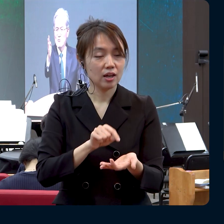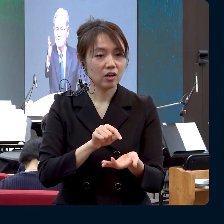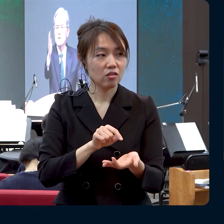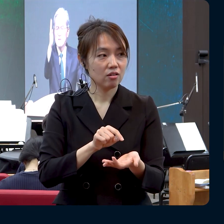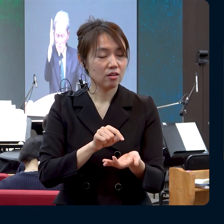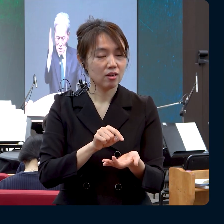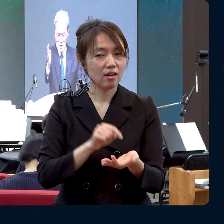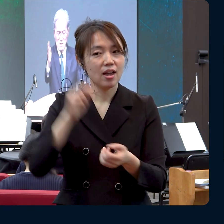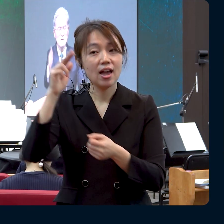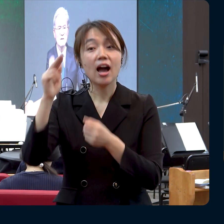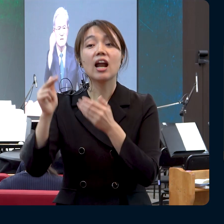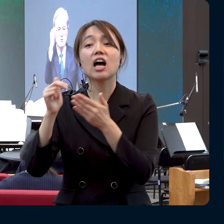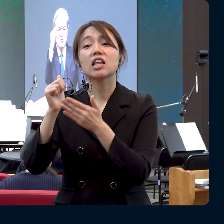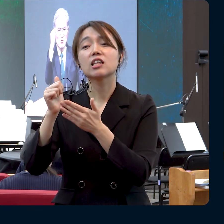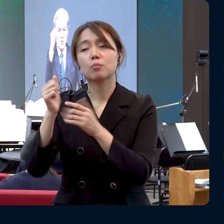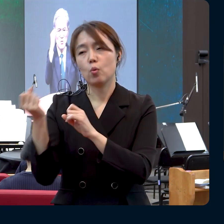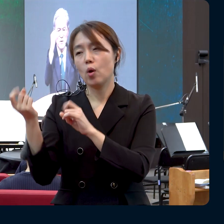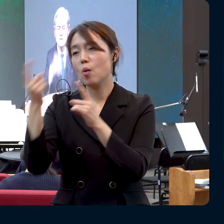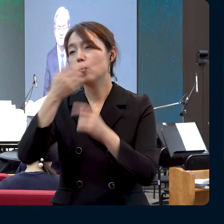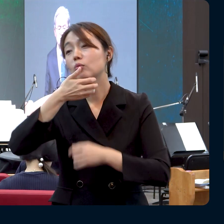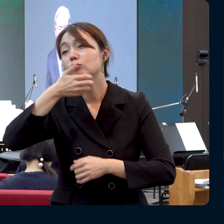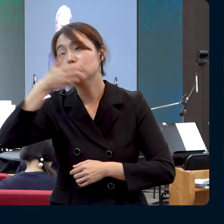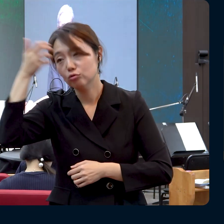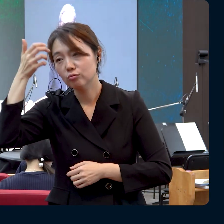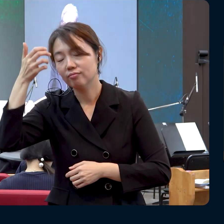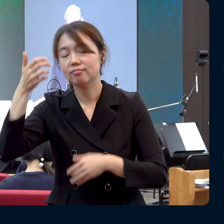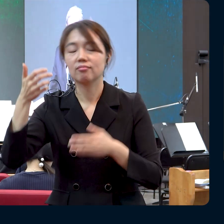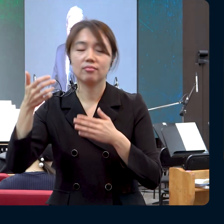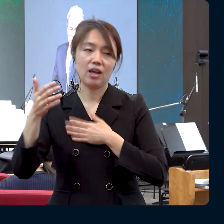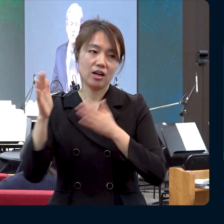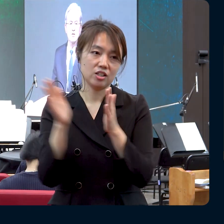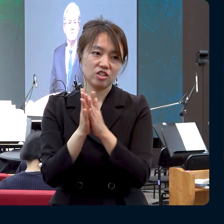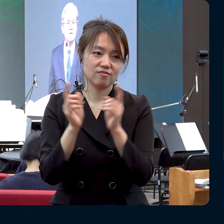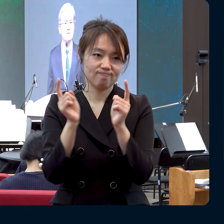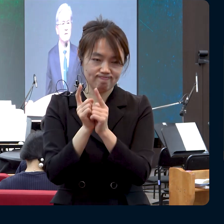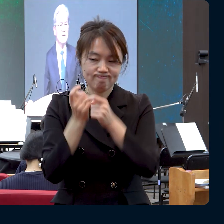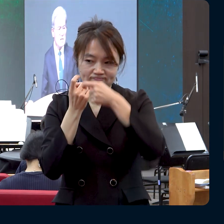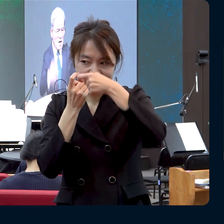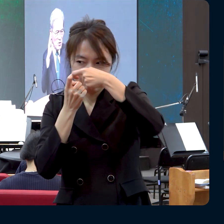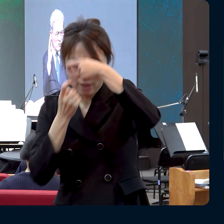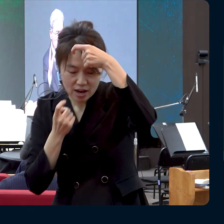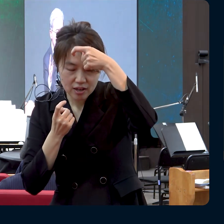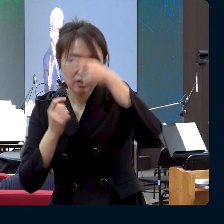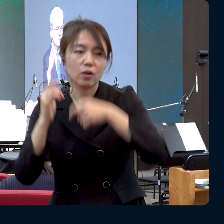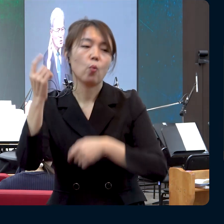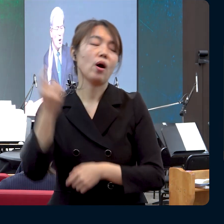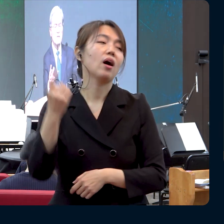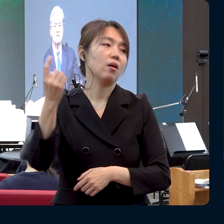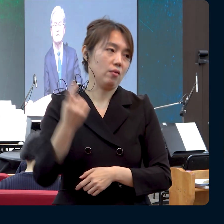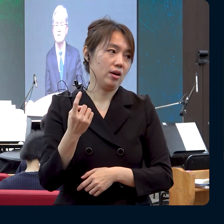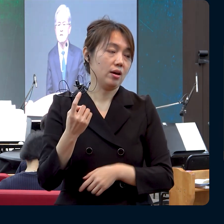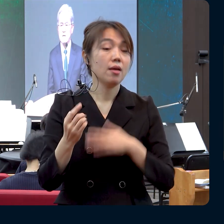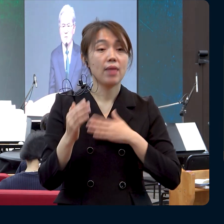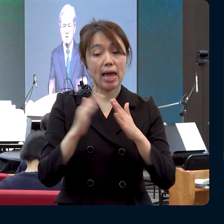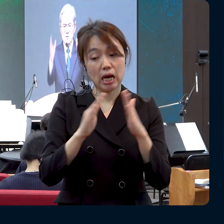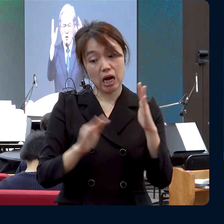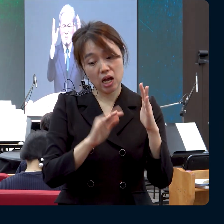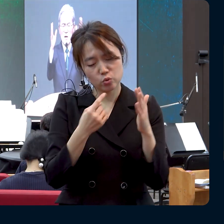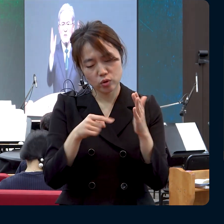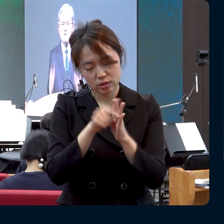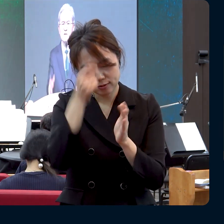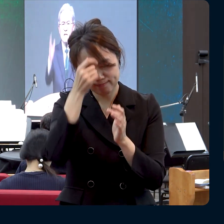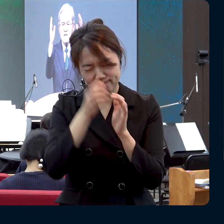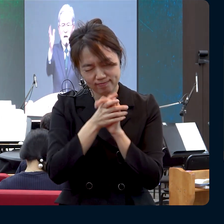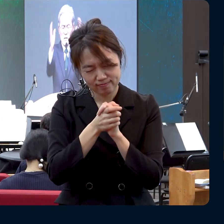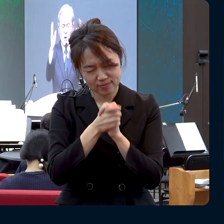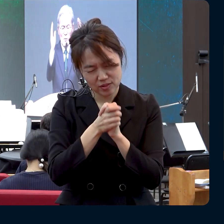회복의 꿈, 이 눈으로 볼 거예요. 우리 가정도 그럴 것입니다. 이 가정을 위해서 기도하면서, 그러면서 정말